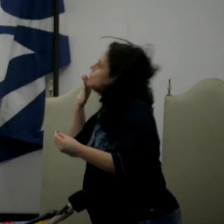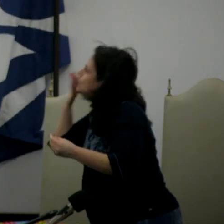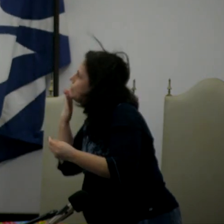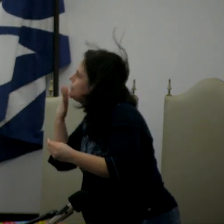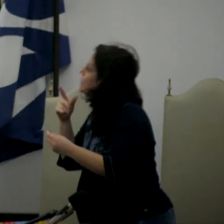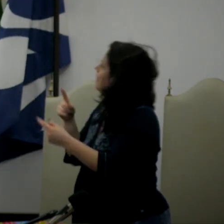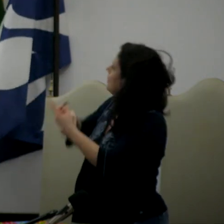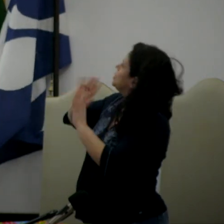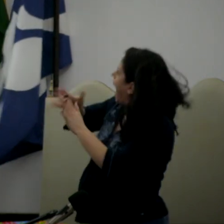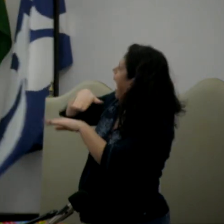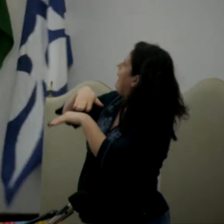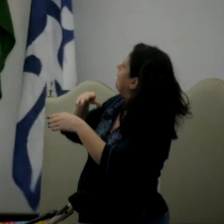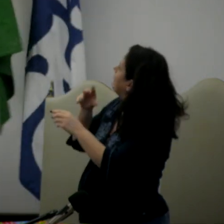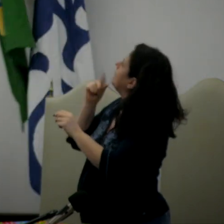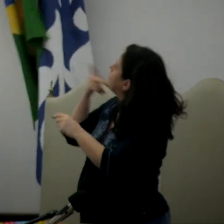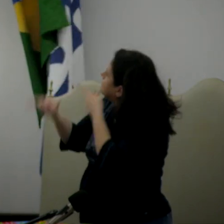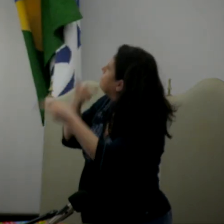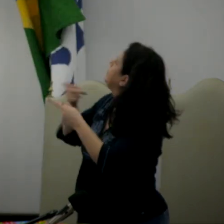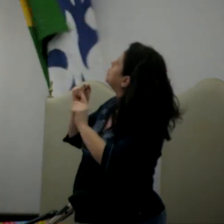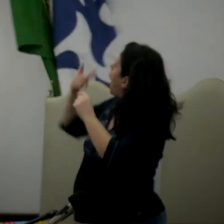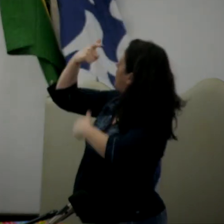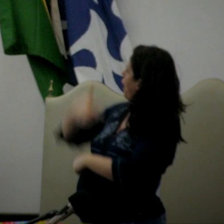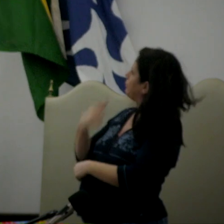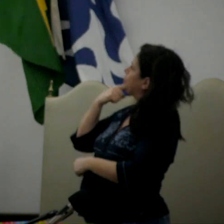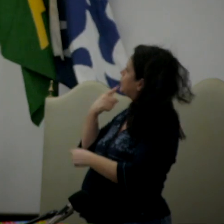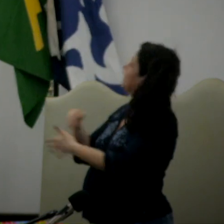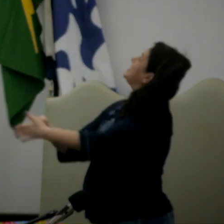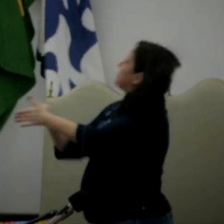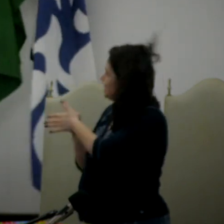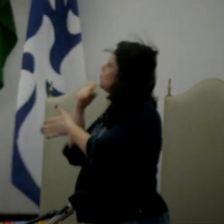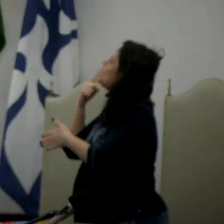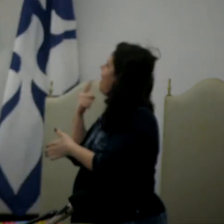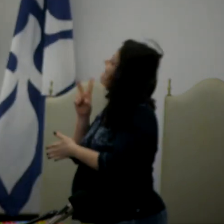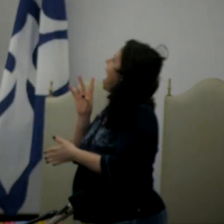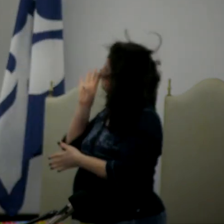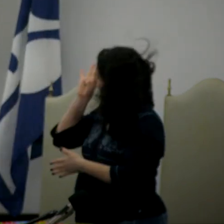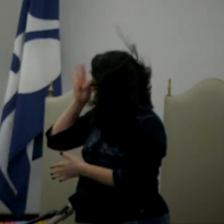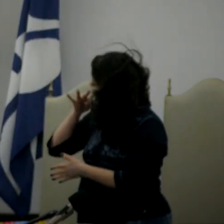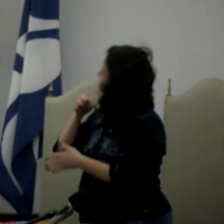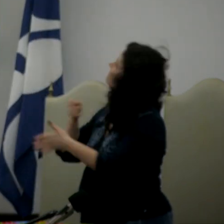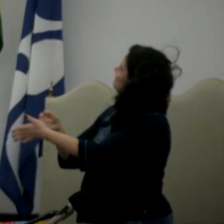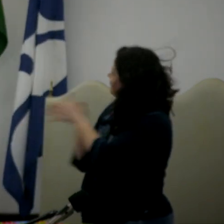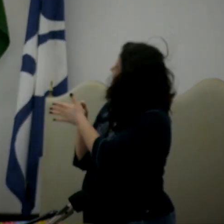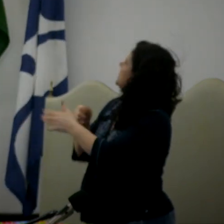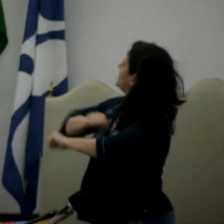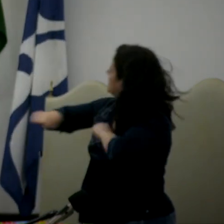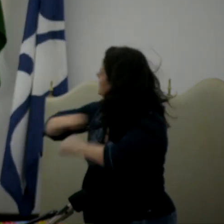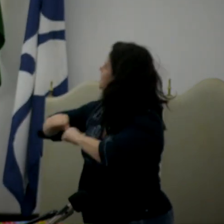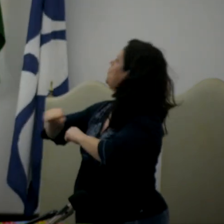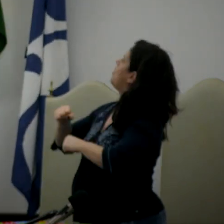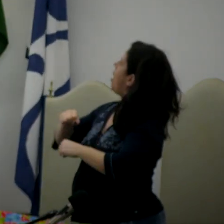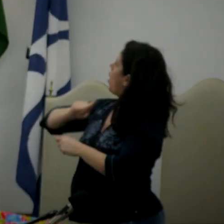houver a negação da língua de sinais, como os muitos discursos circulados e escritos nos corpos surdos, as resistências surdas